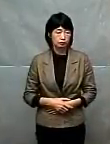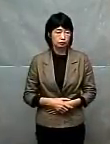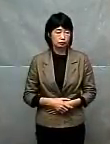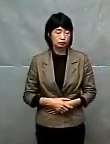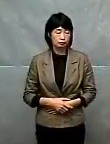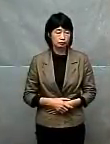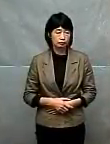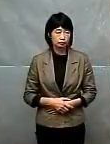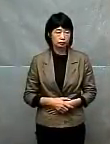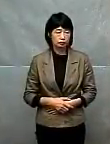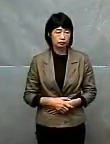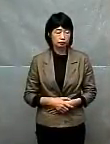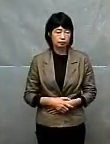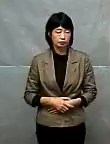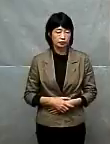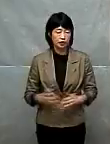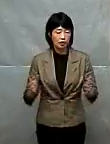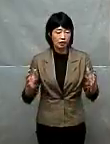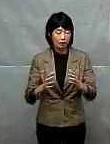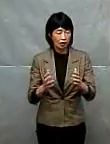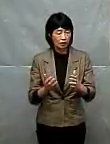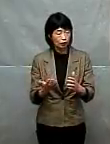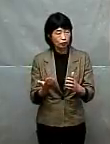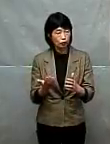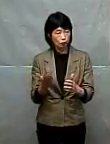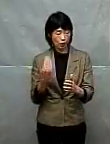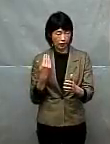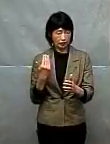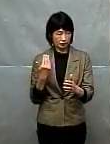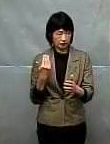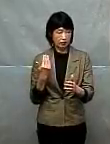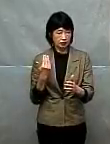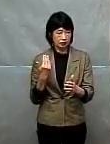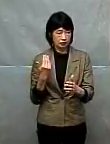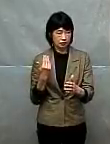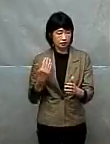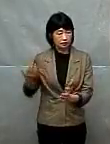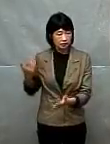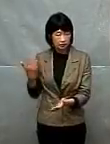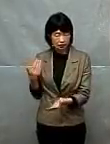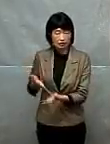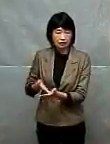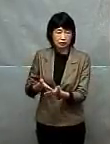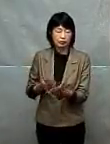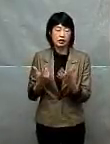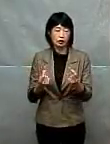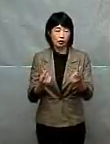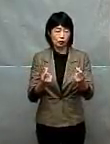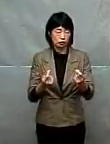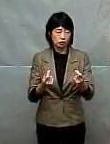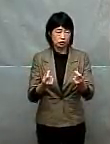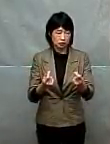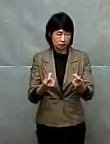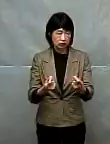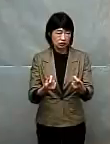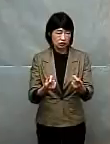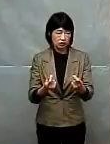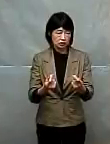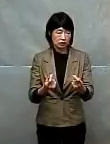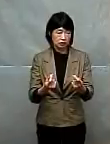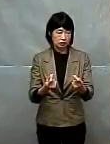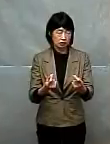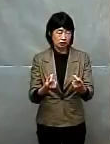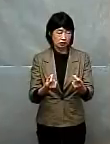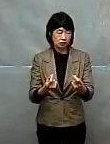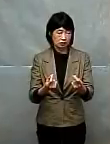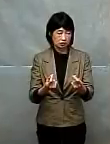はい、 で会合の前におそらく先ほど最初申し上げたんですが、使われその使